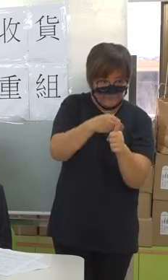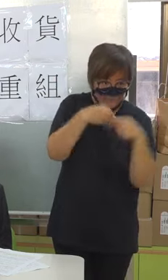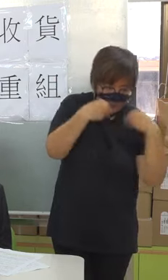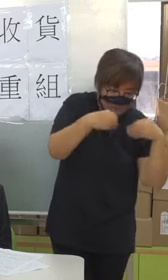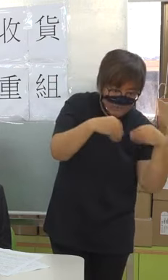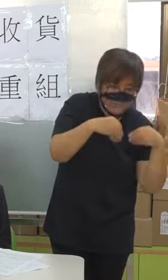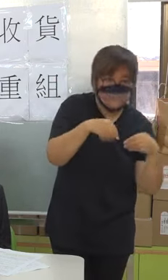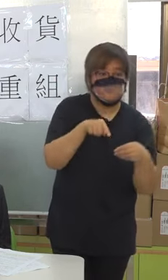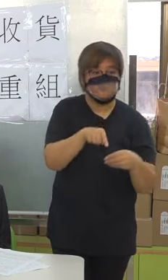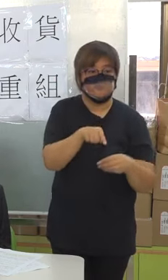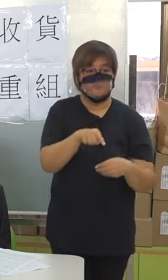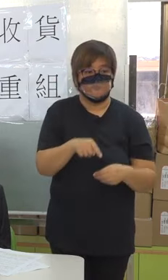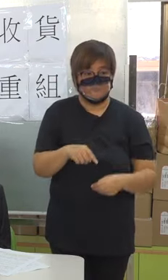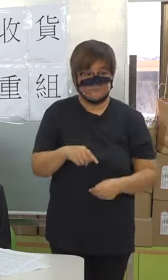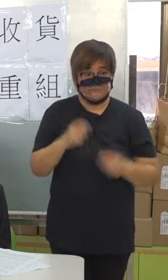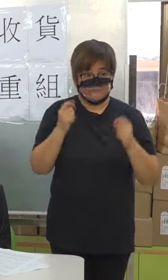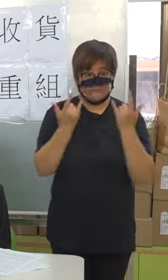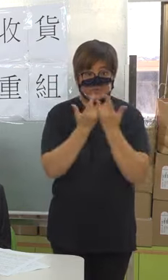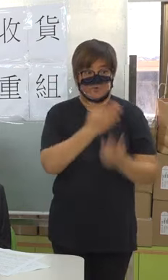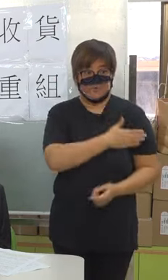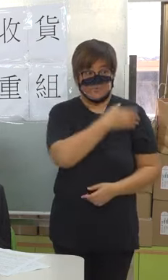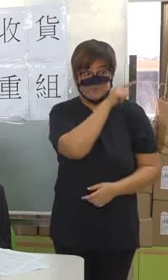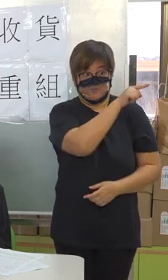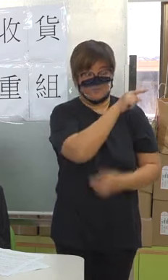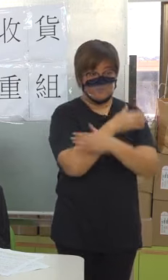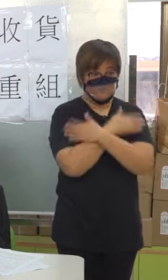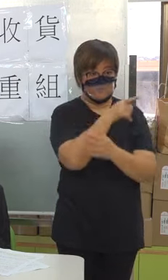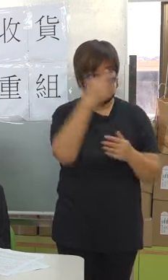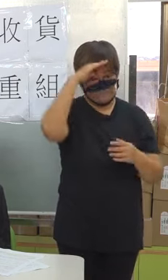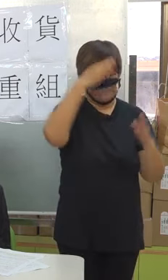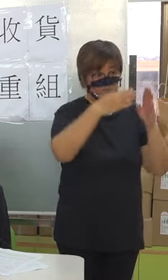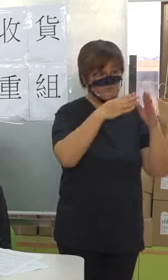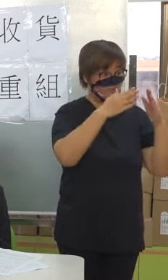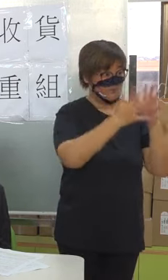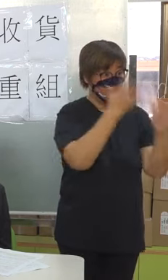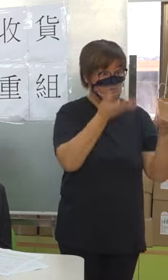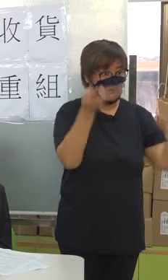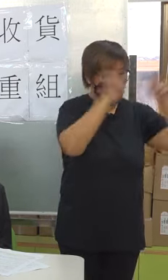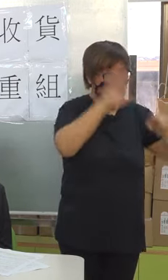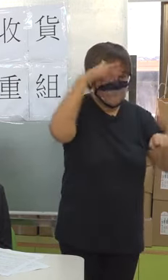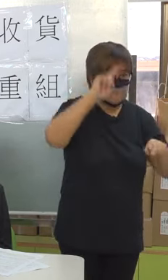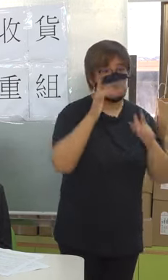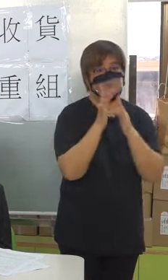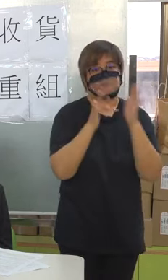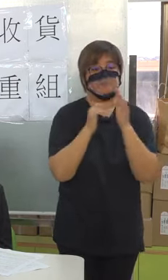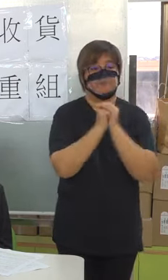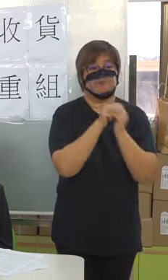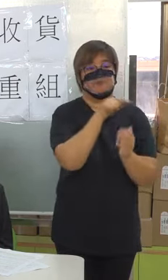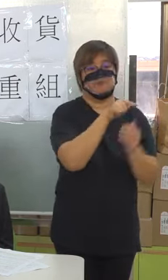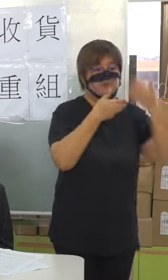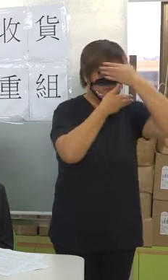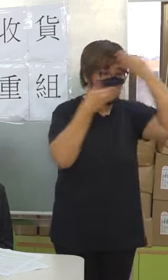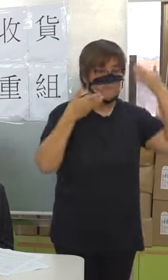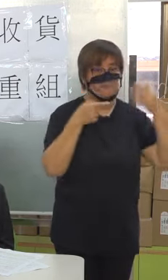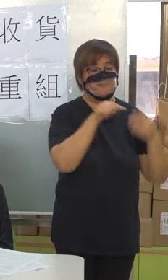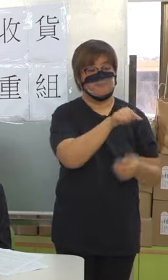點不同，因為北愛爾蘭它當初是、產生的衝突是因為宗教問題而產生的，就跟香港可能因為政見不同而